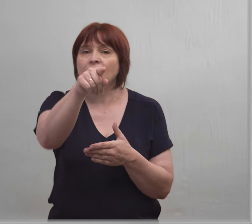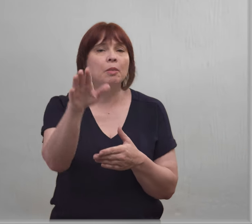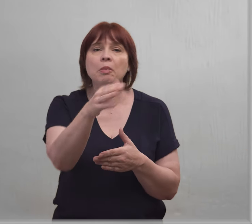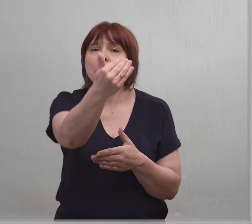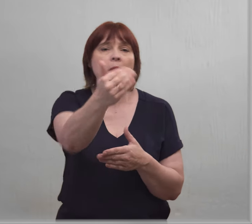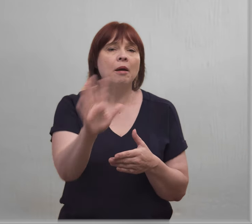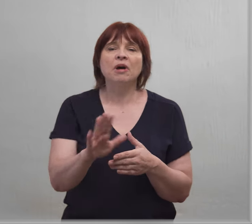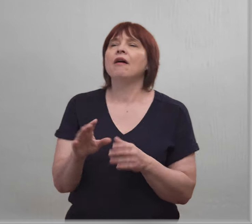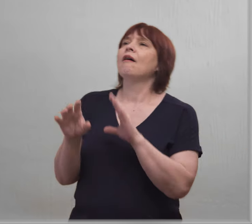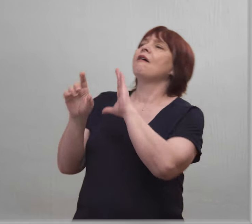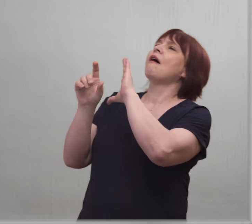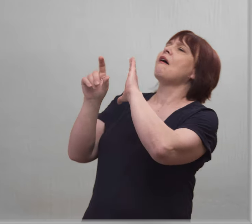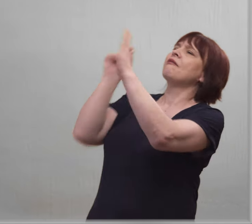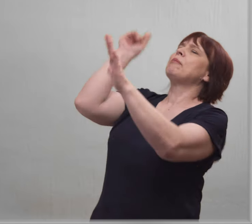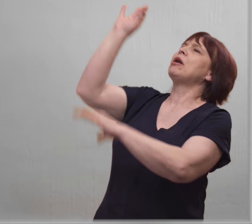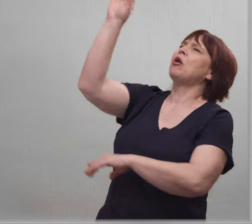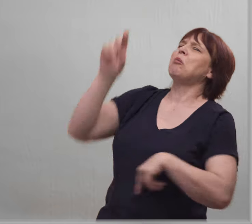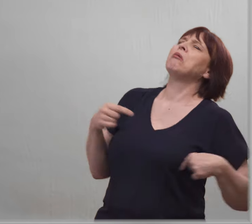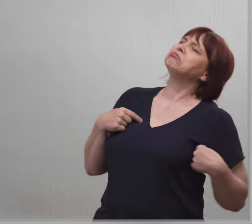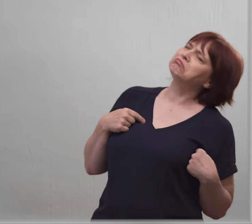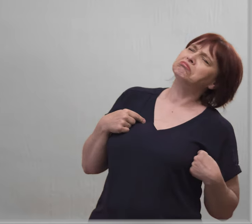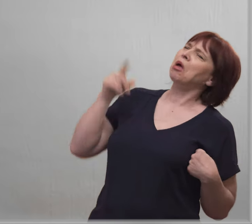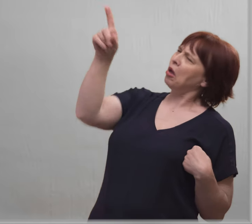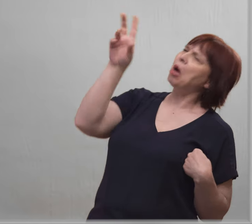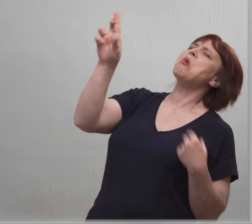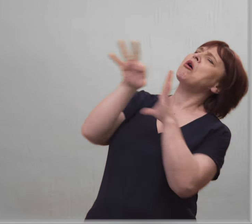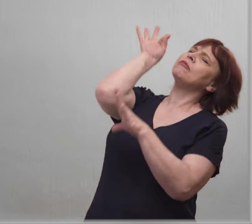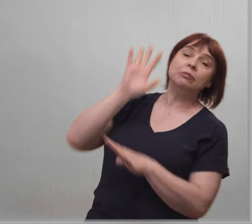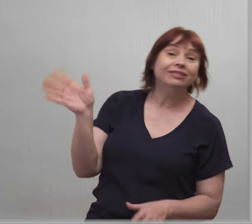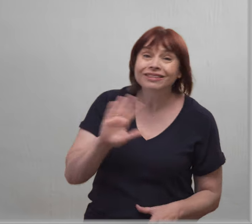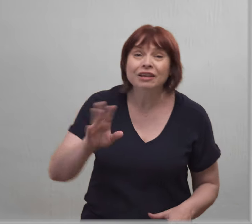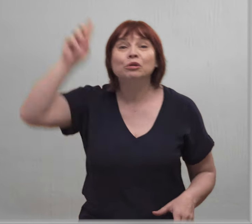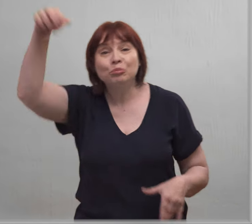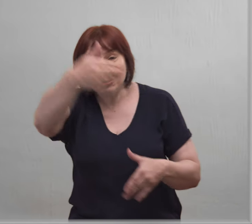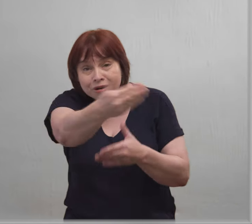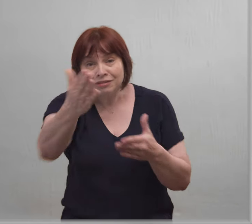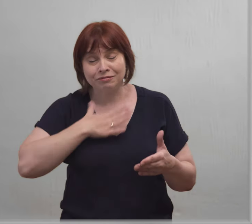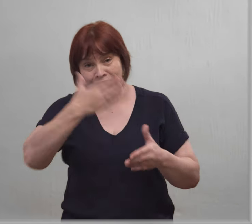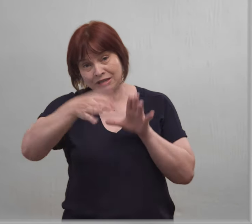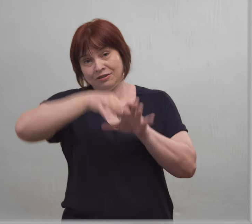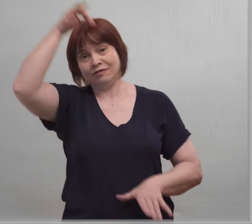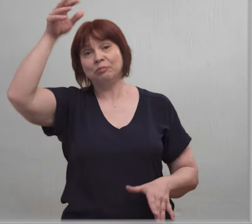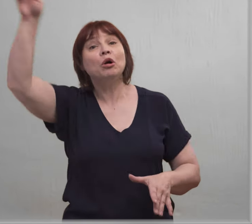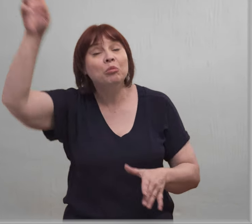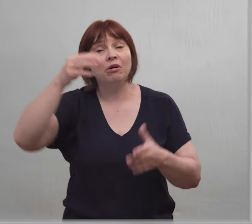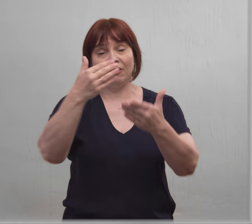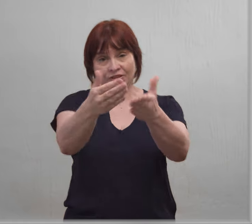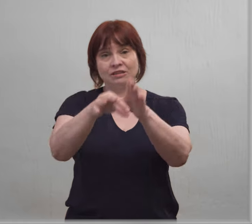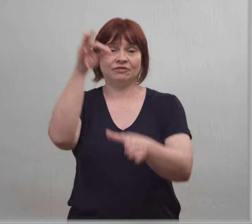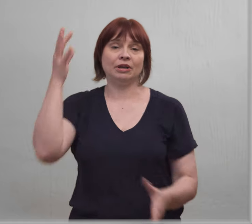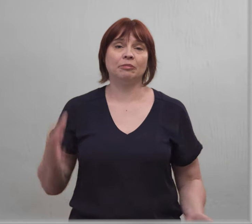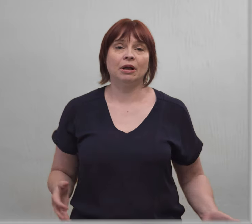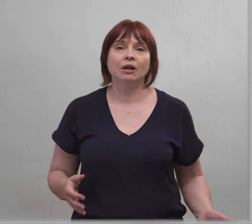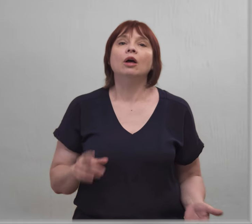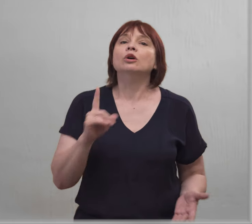и поставил вас, чтобы вы шли и приносили плод, и чтобы плод ваш пребывал, дабы чего не попросите от Отца во имя Мое,